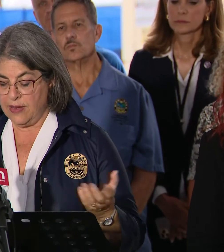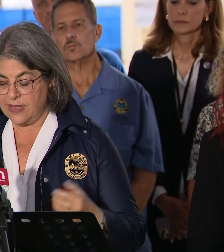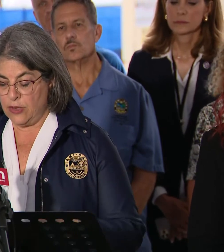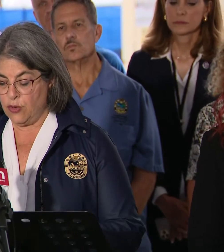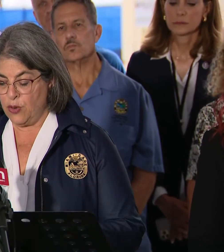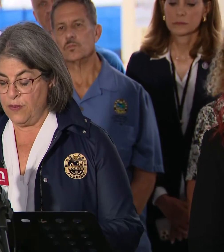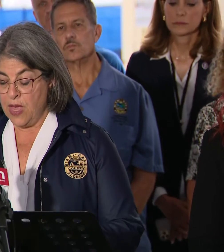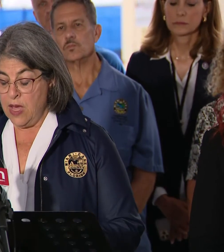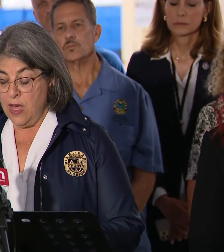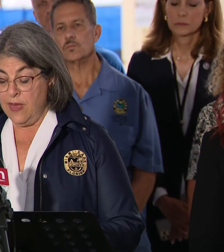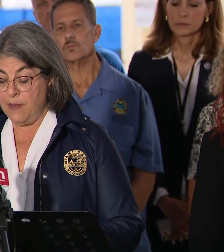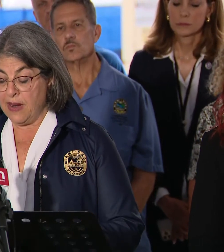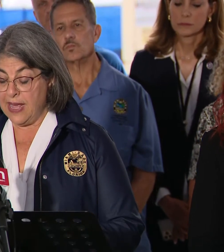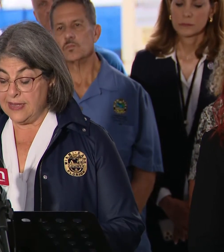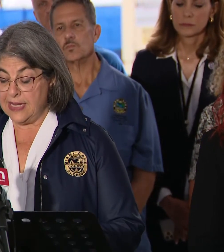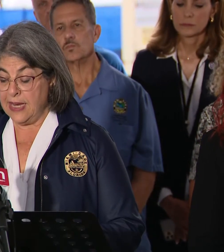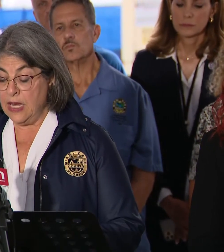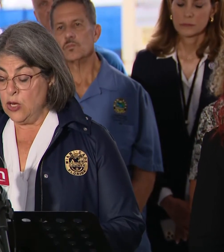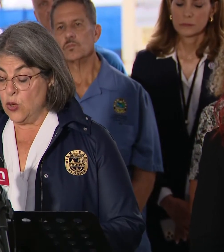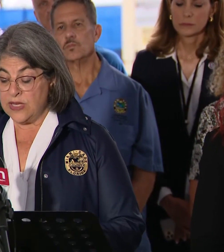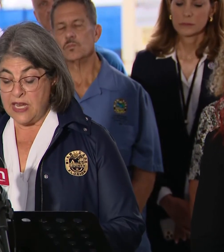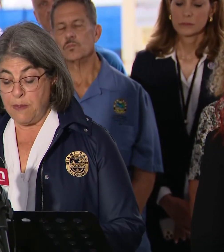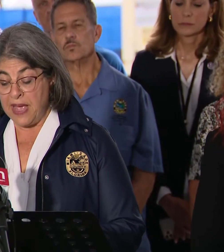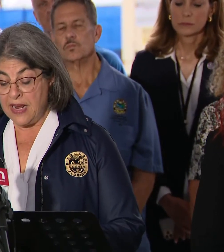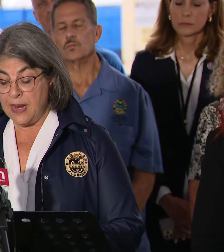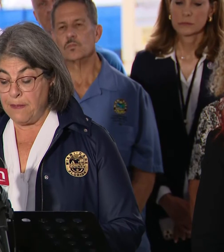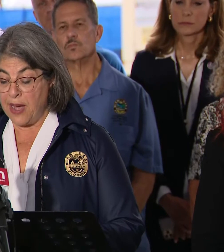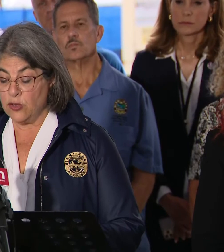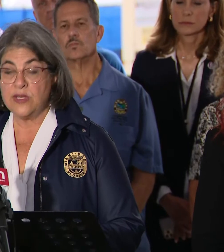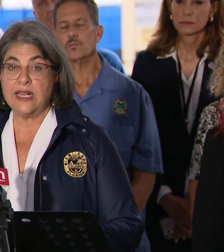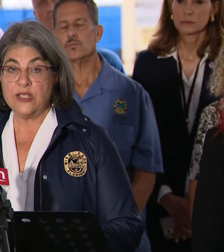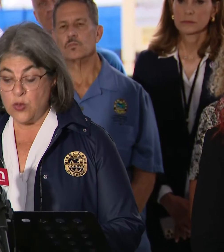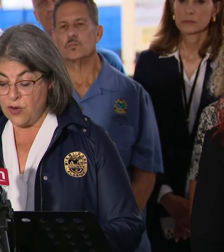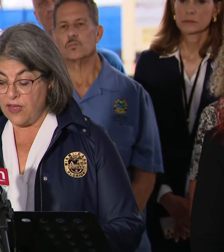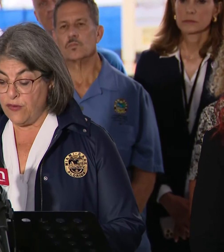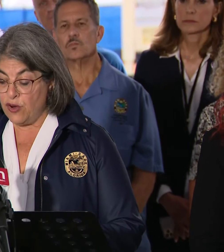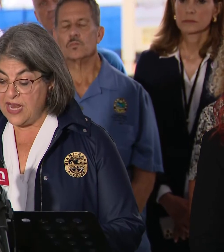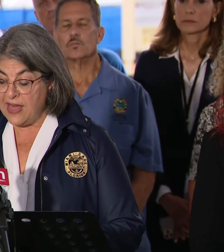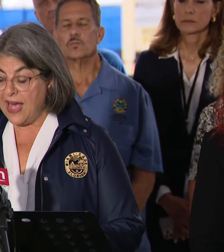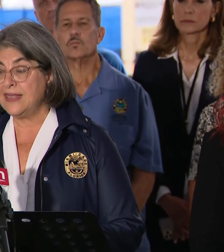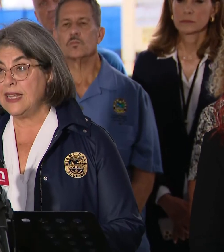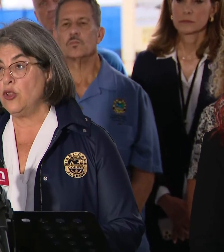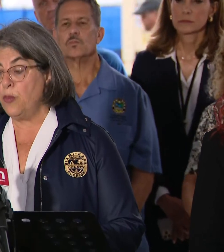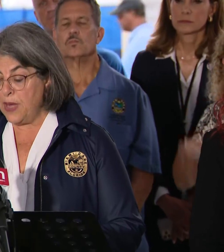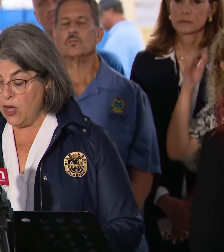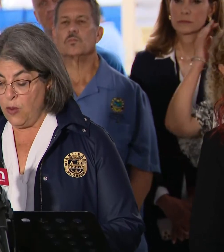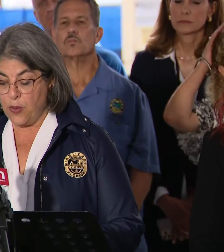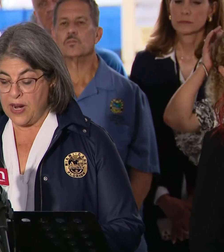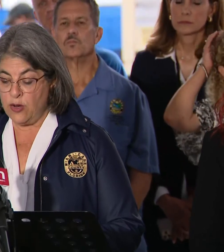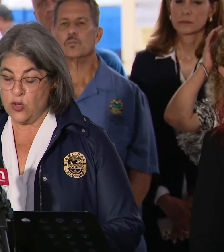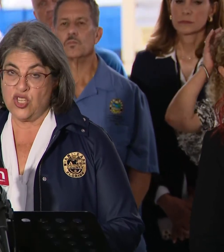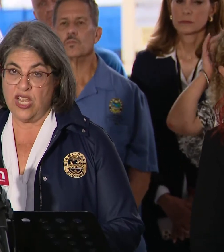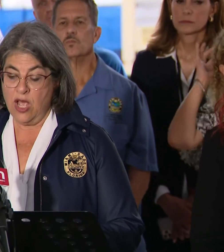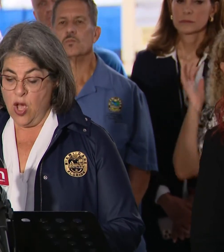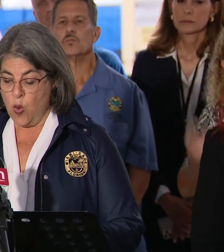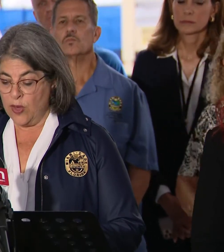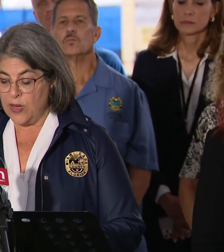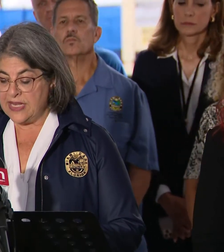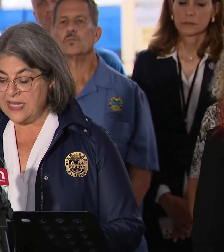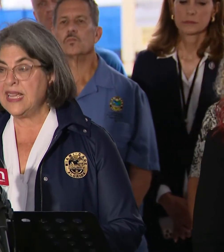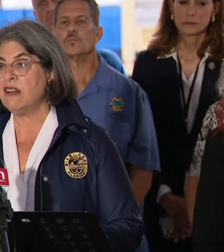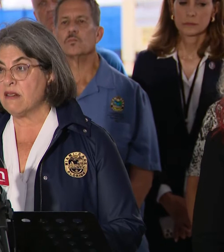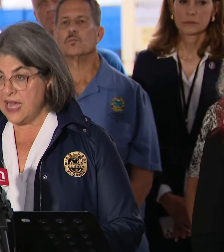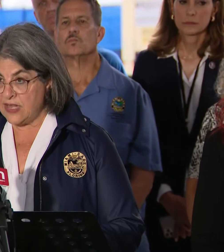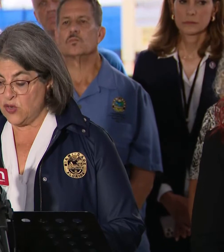nuestro centro de emergencia. No se esperan impactos en el sur de Florida hasta el domingo por la noche,